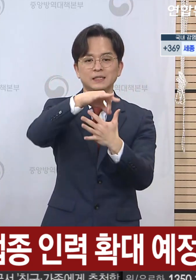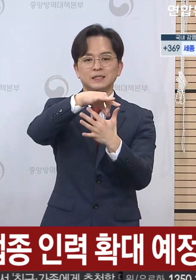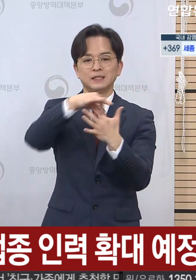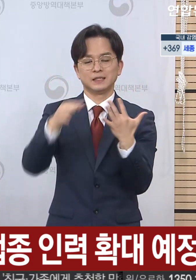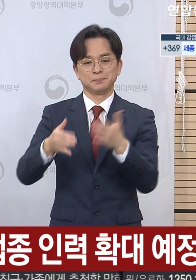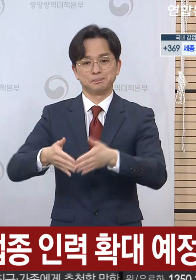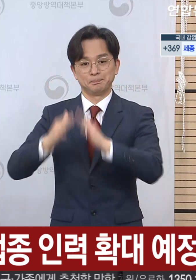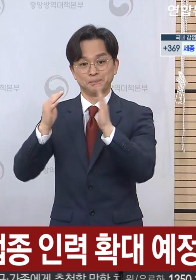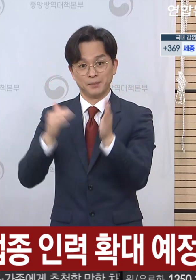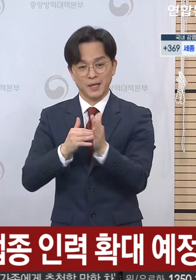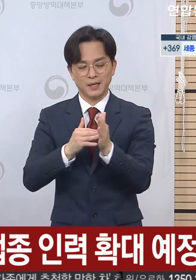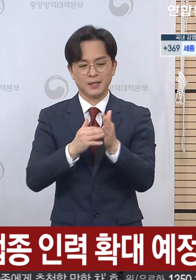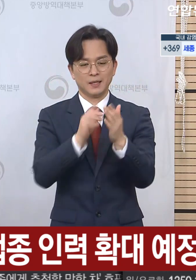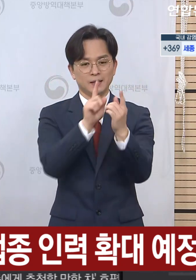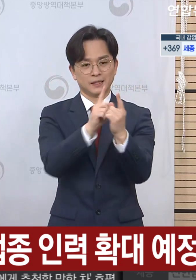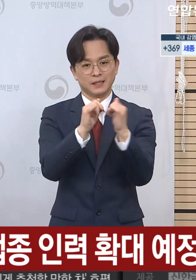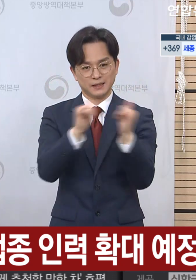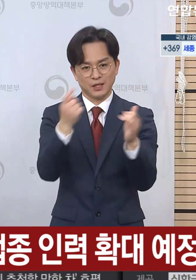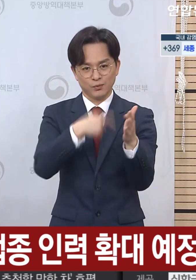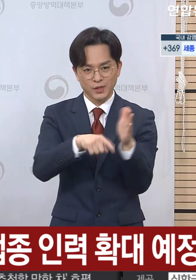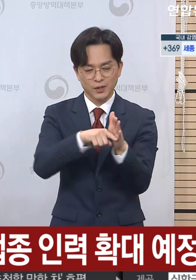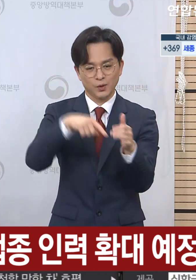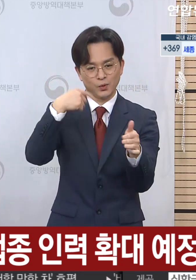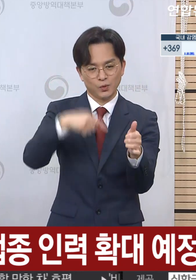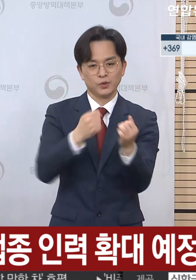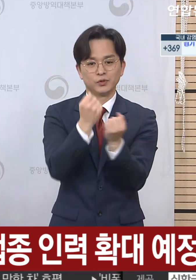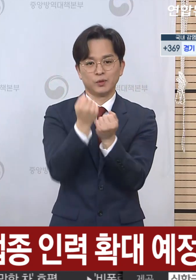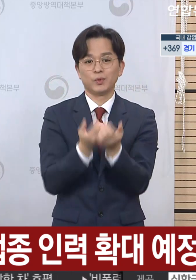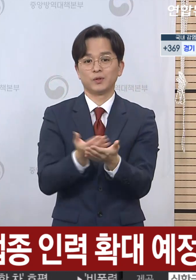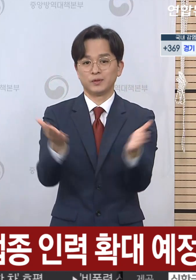대한 교육과 설명도 제공한 바 있습니다.